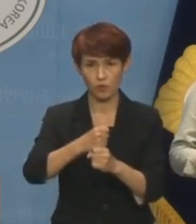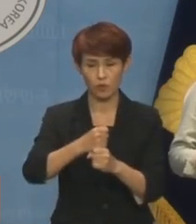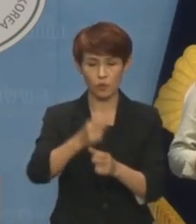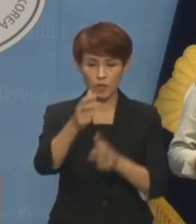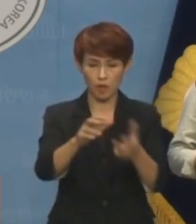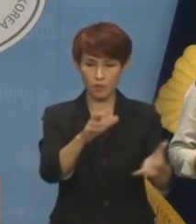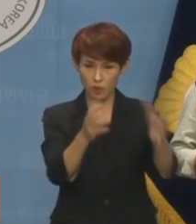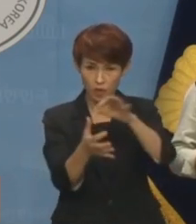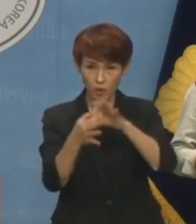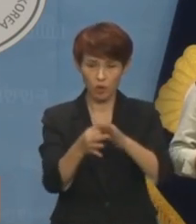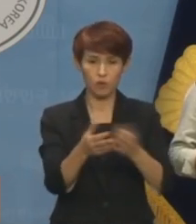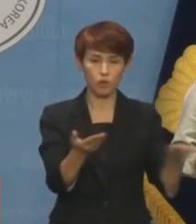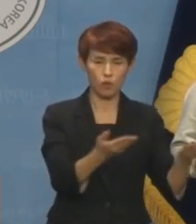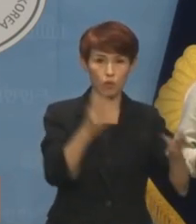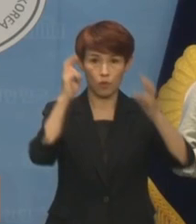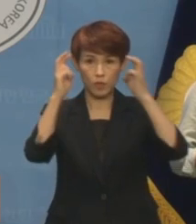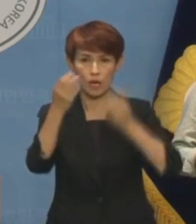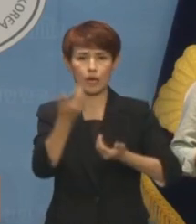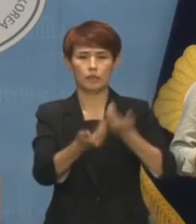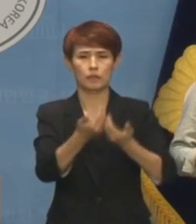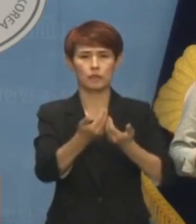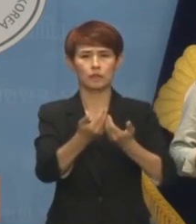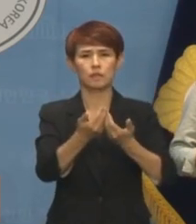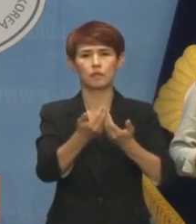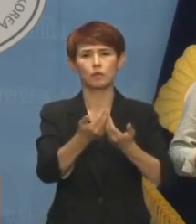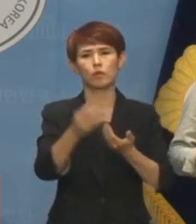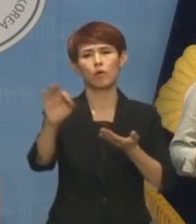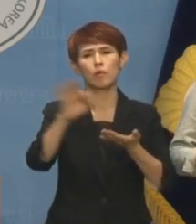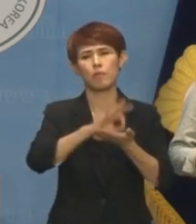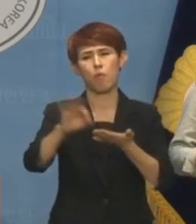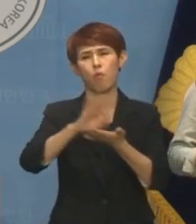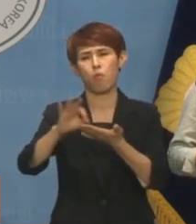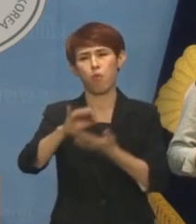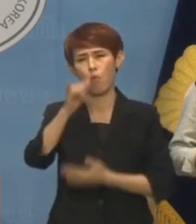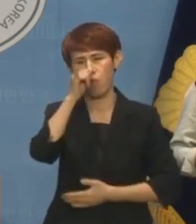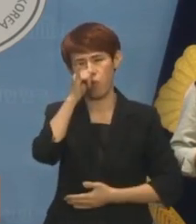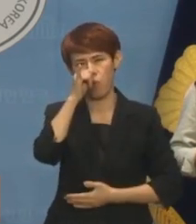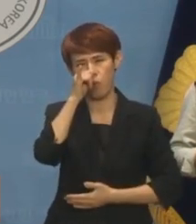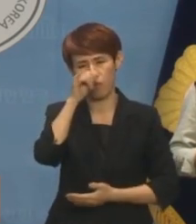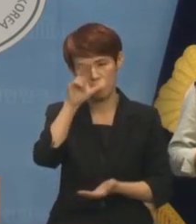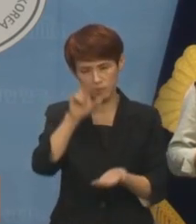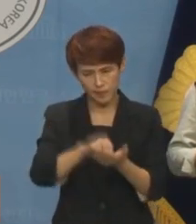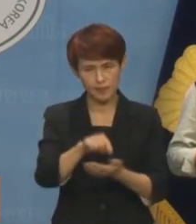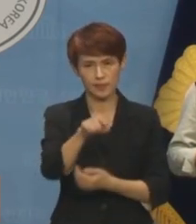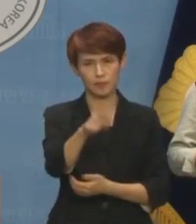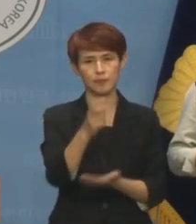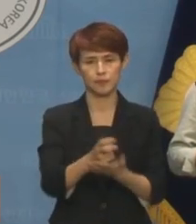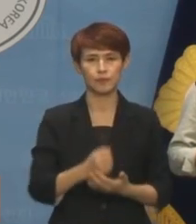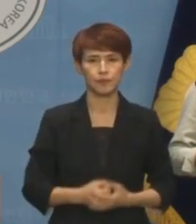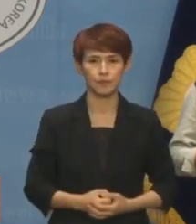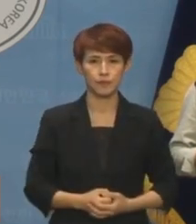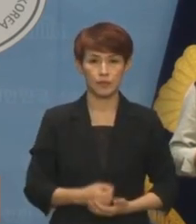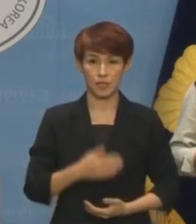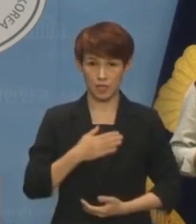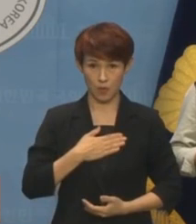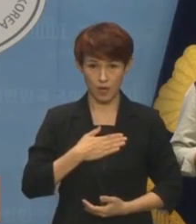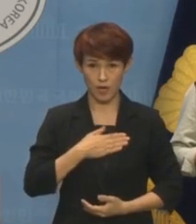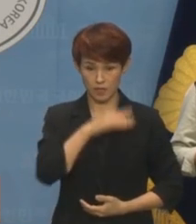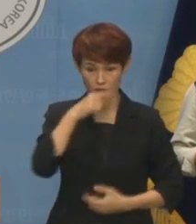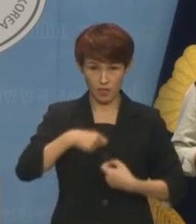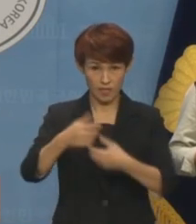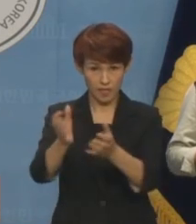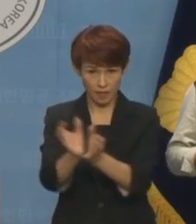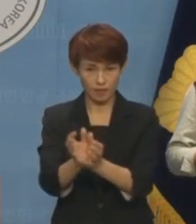따른 노사 갈등과 사회적 비용이 초래되는 졸속 법안입니다. 저와 정의당은